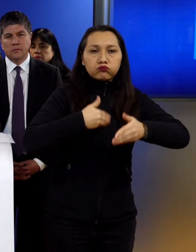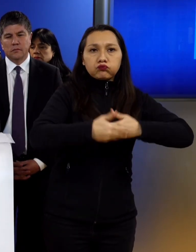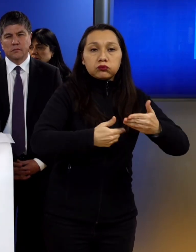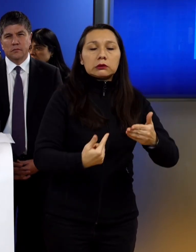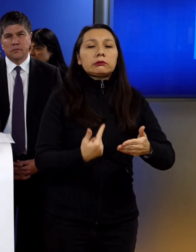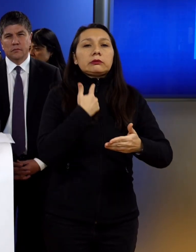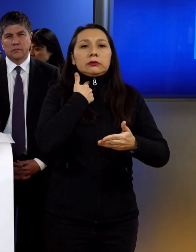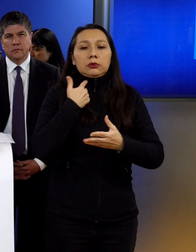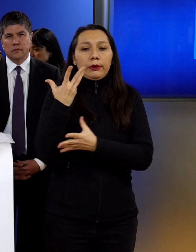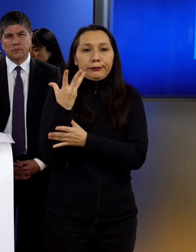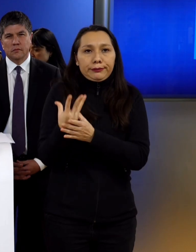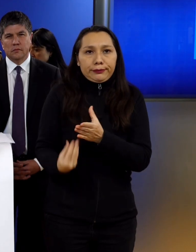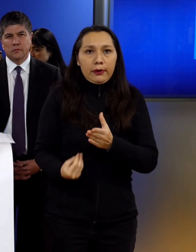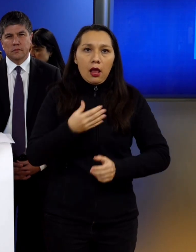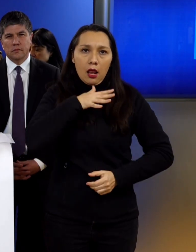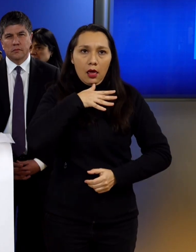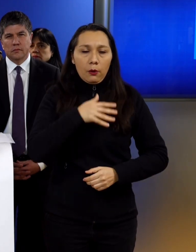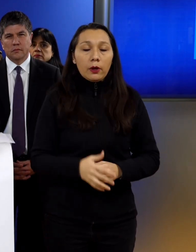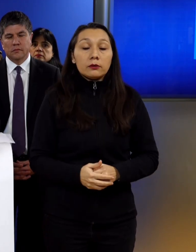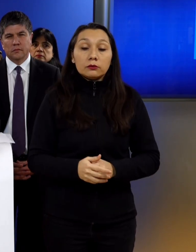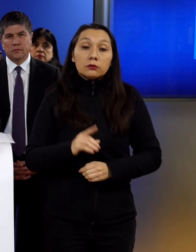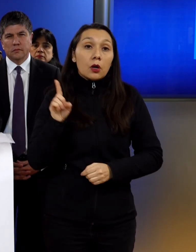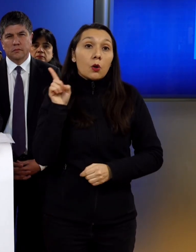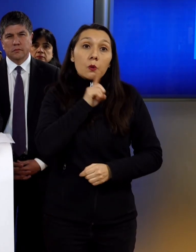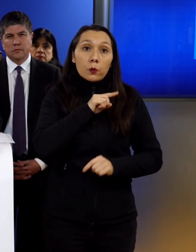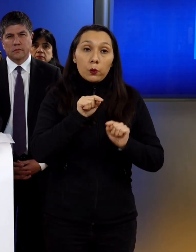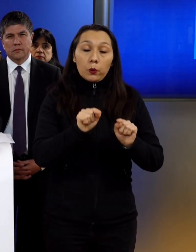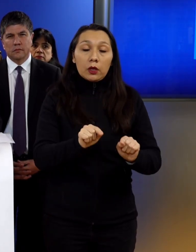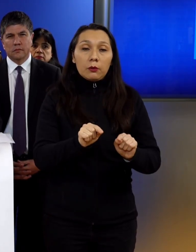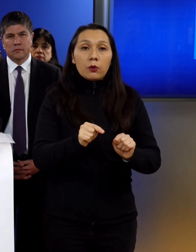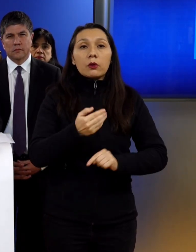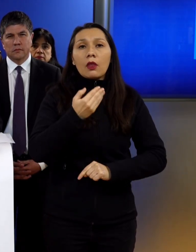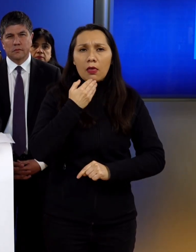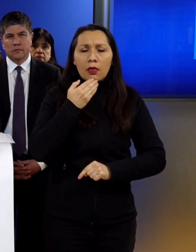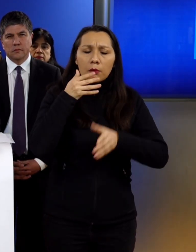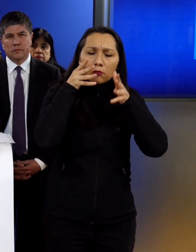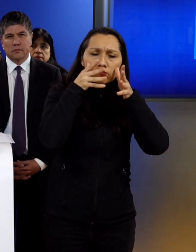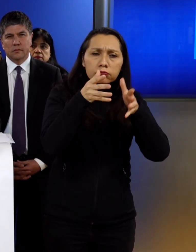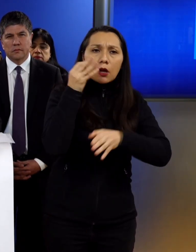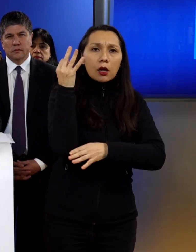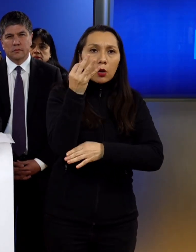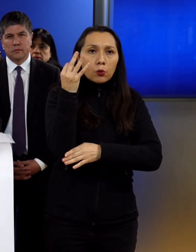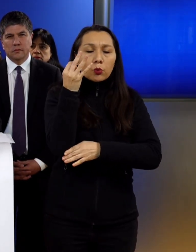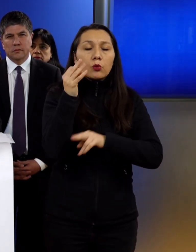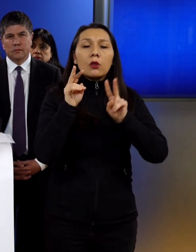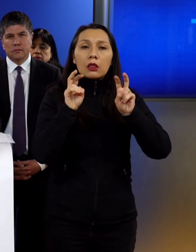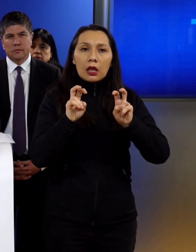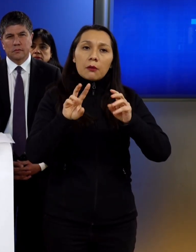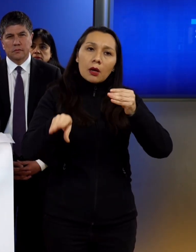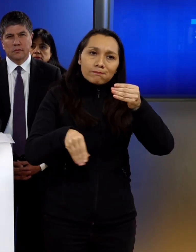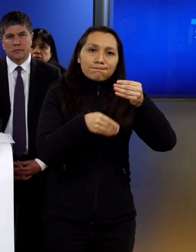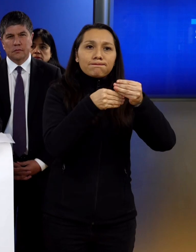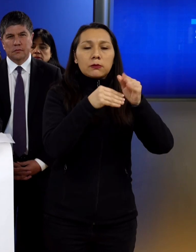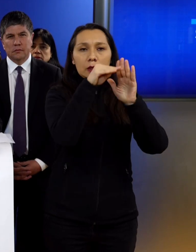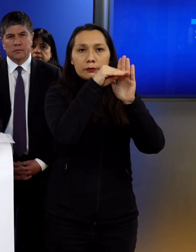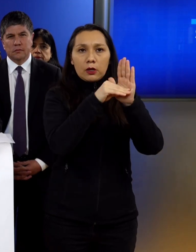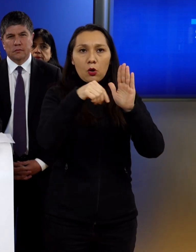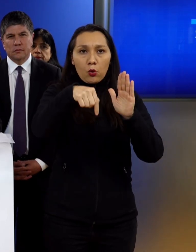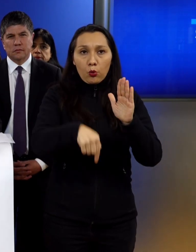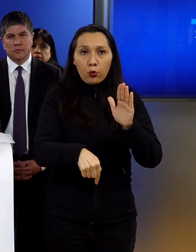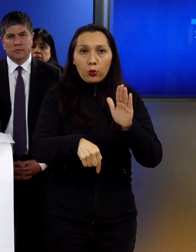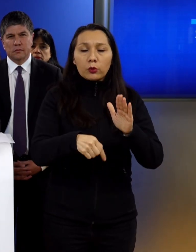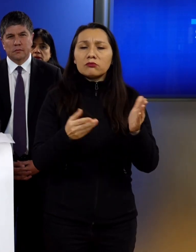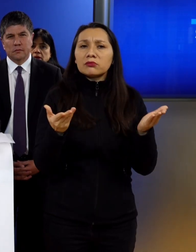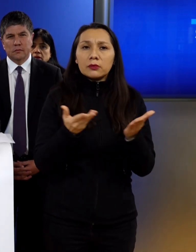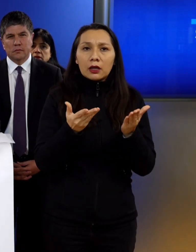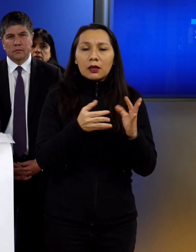ve afectada por la escasez hídrica. Y por último, se abordó un tema adicional en la agenda de hoy